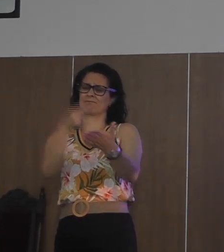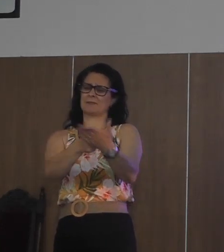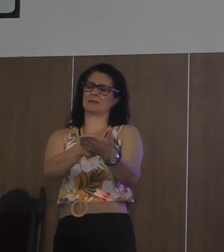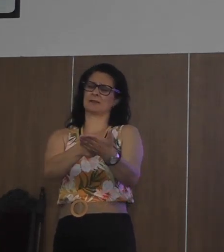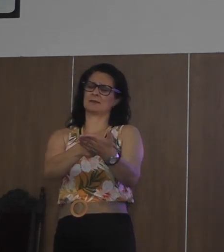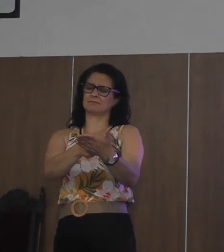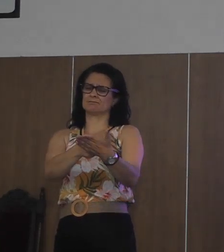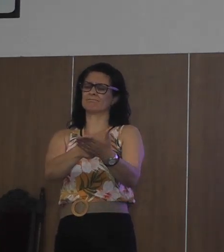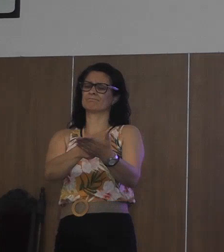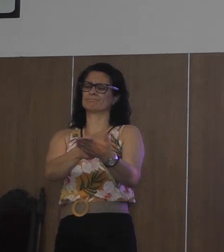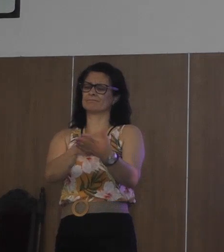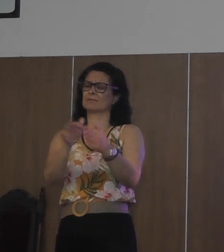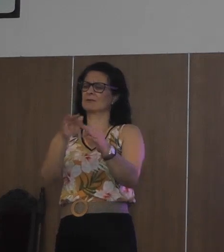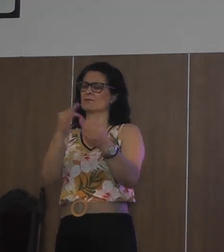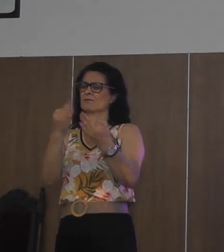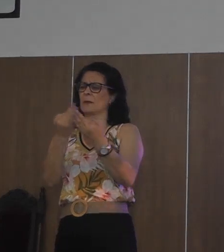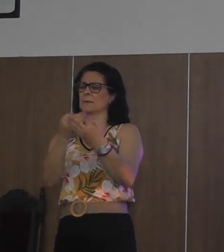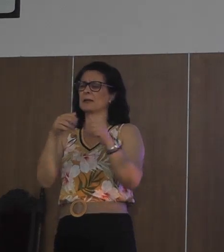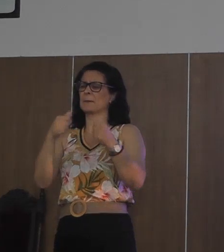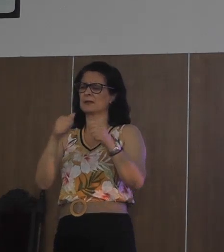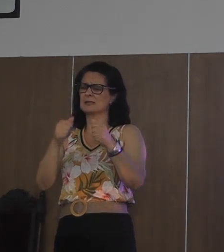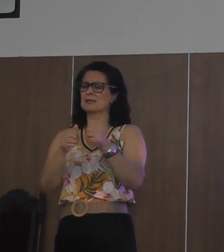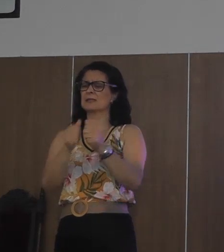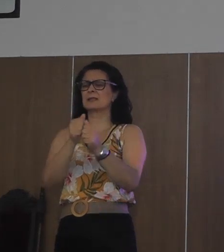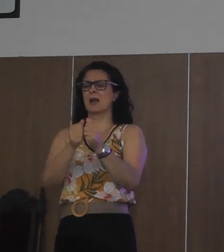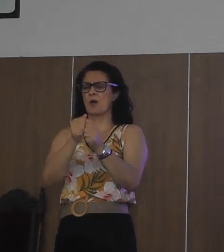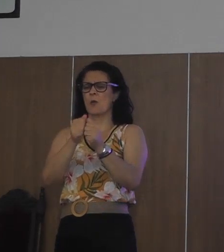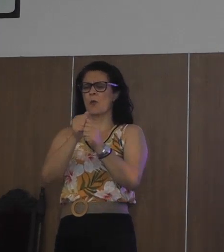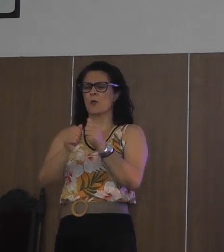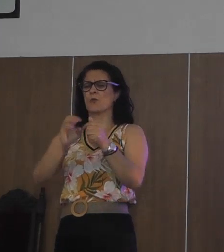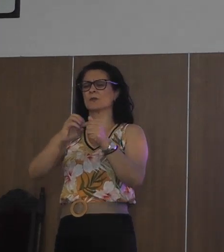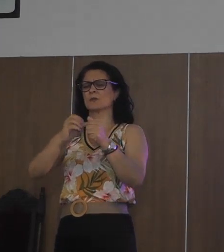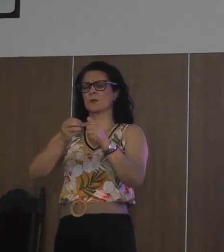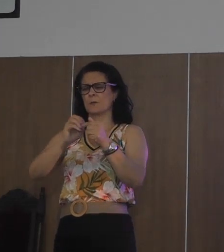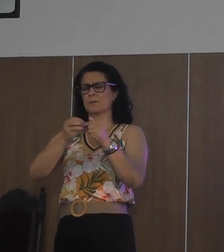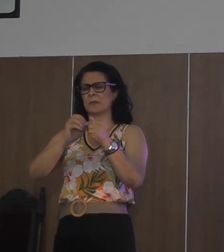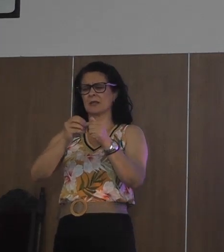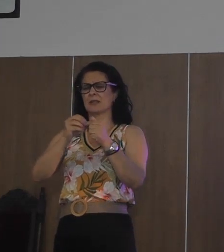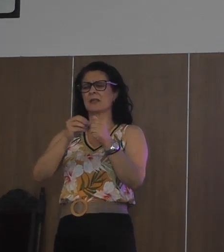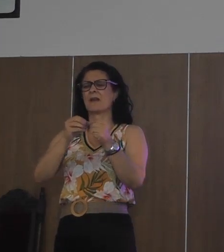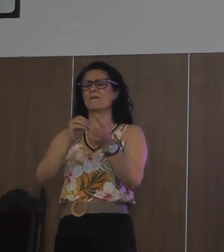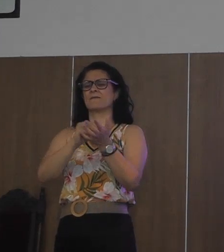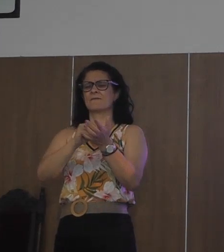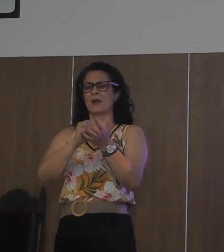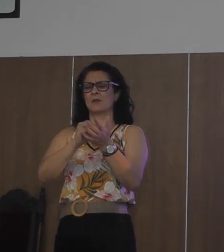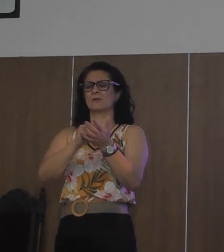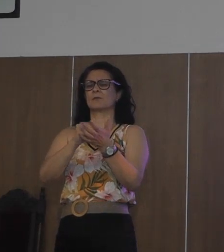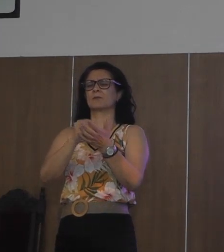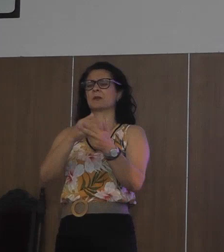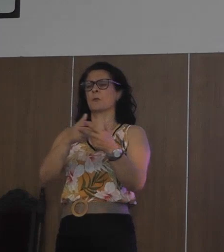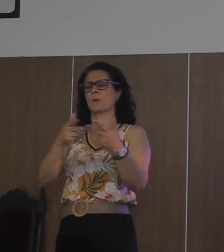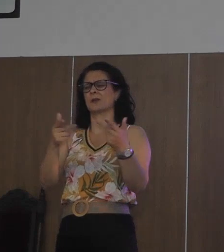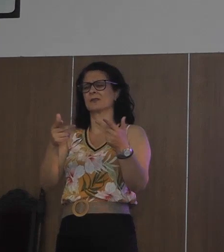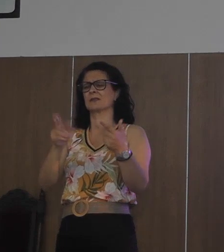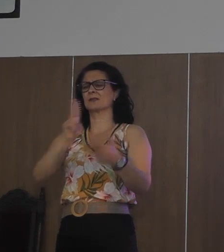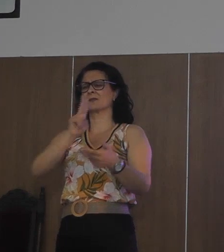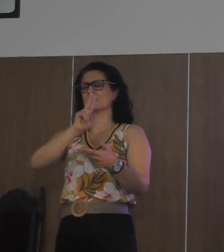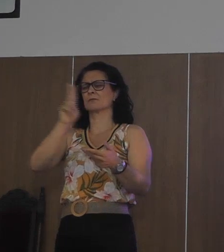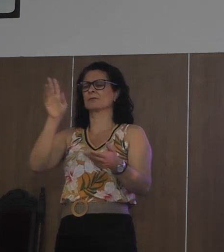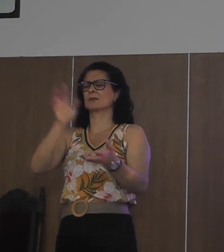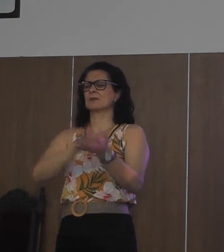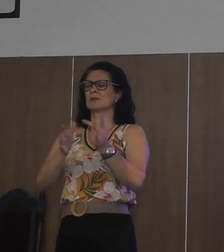Meu Pai, essa família que precisa de um arroz, de um feijão, de um alimento, em nome do Senhor Jesus, ó Pai,